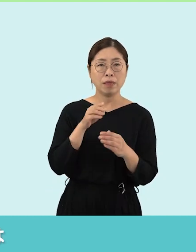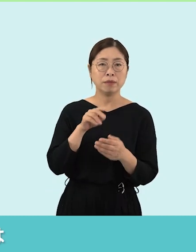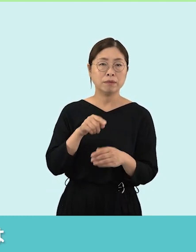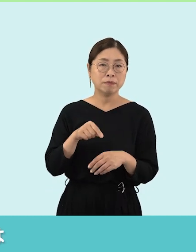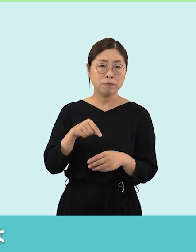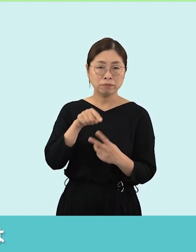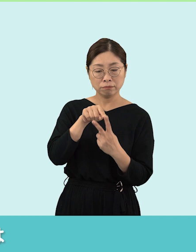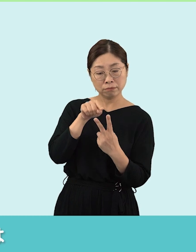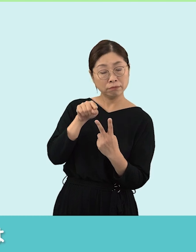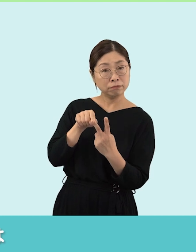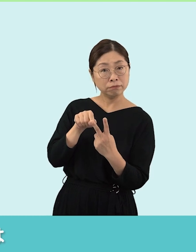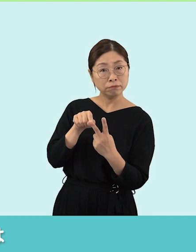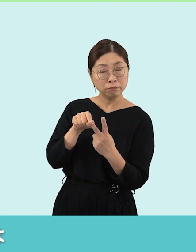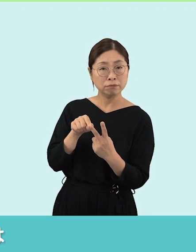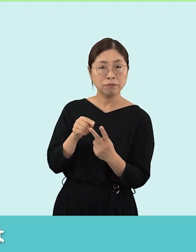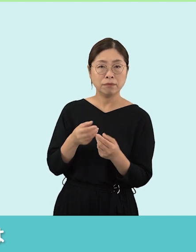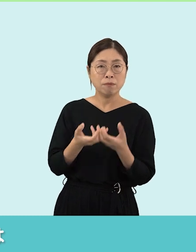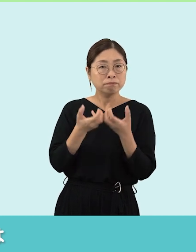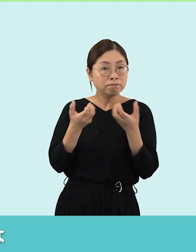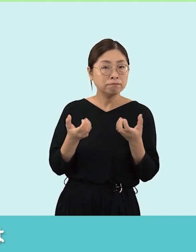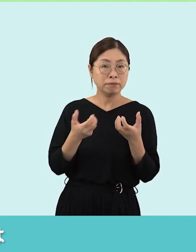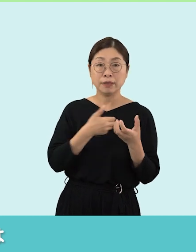RS 表現には